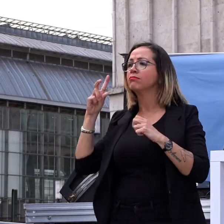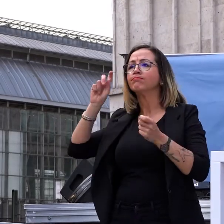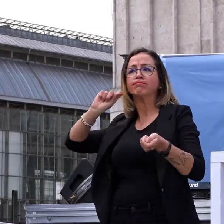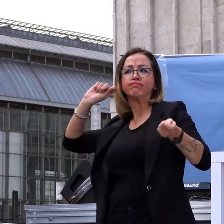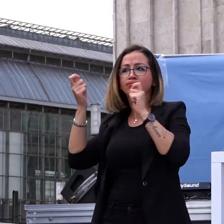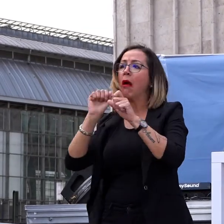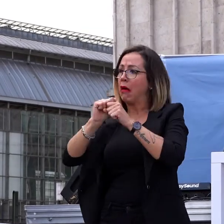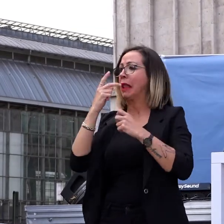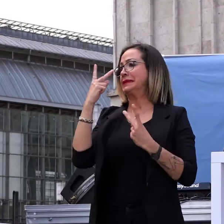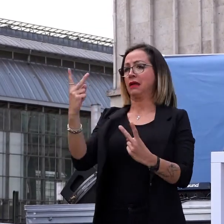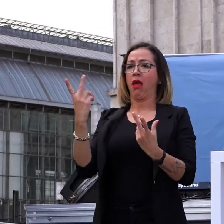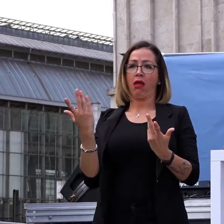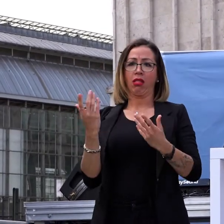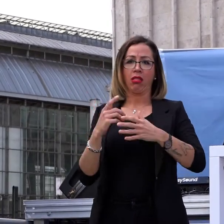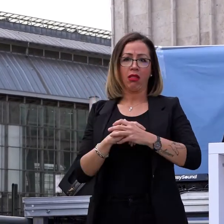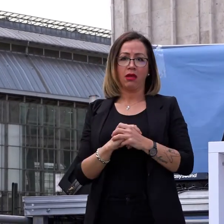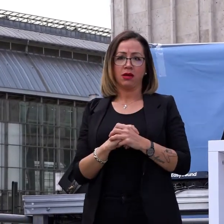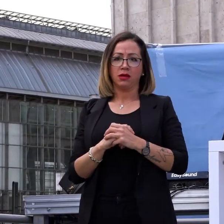sehen.